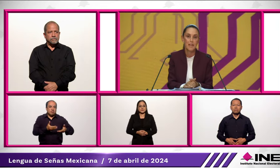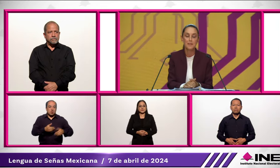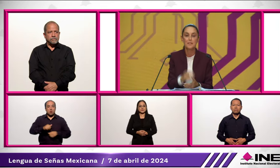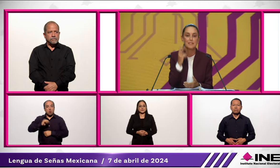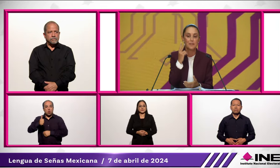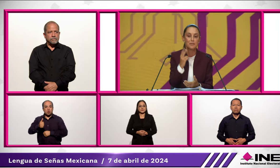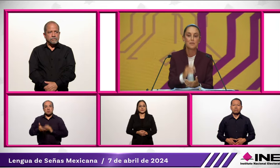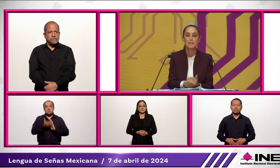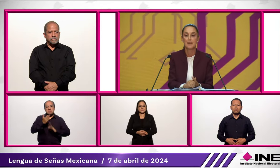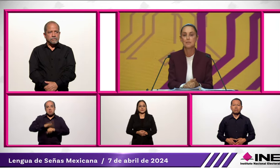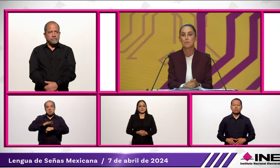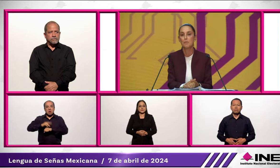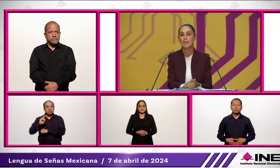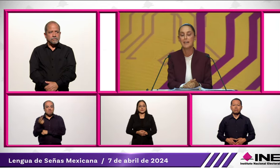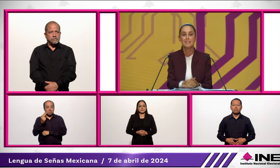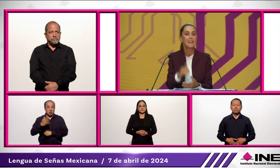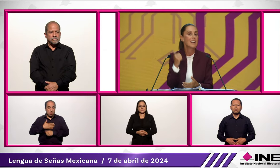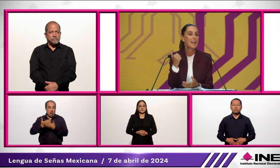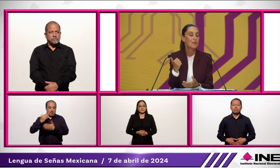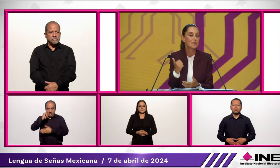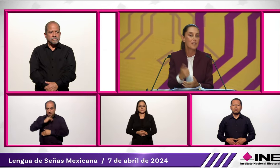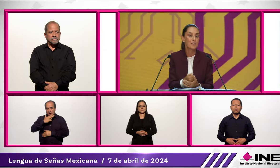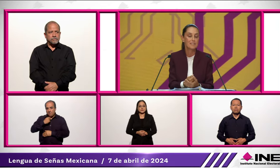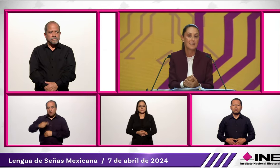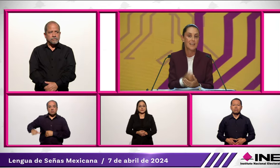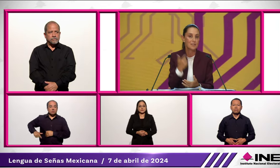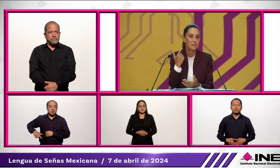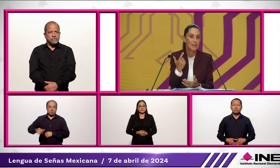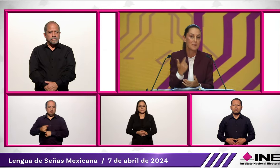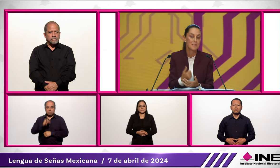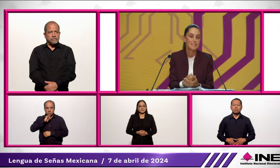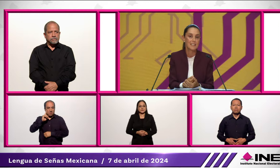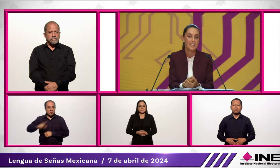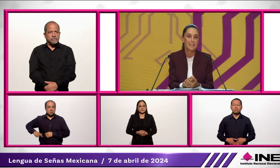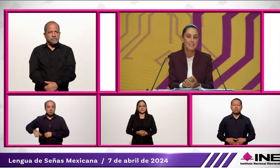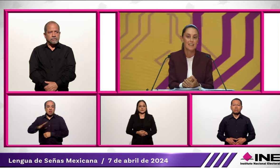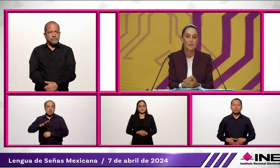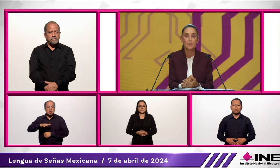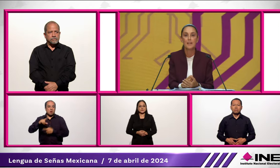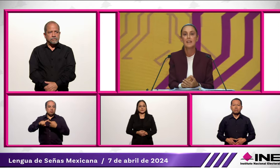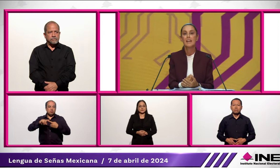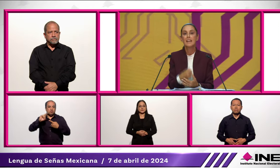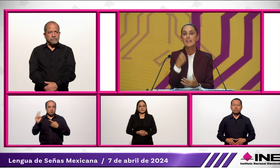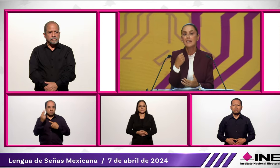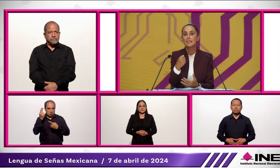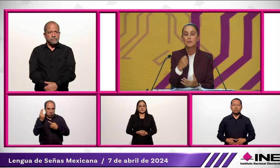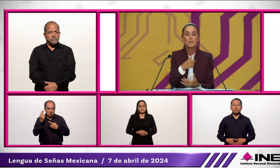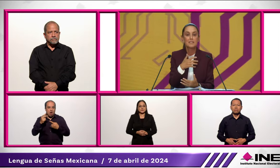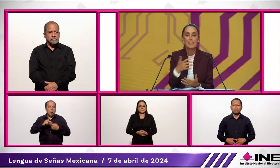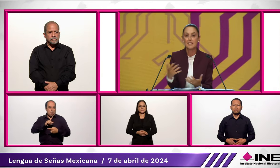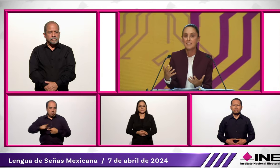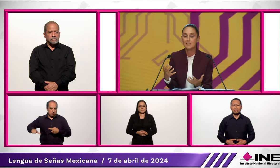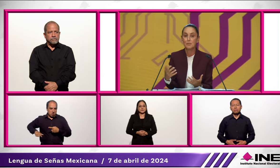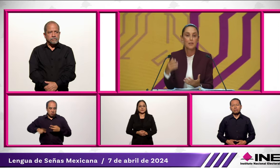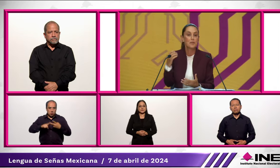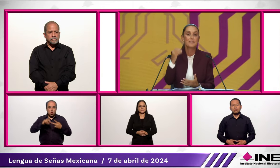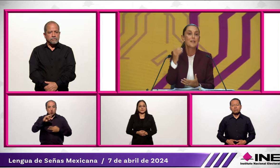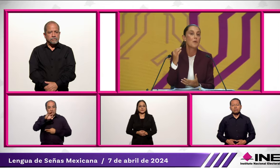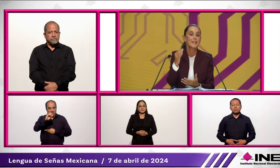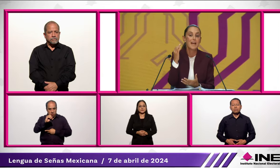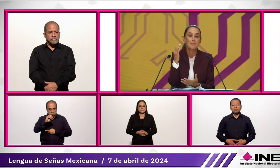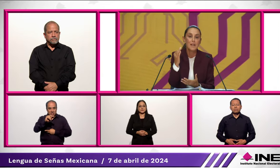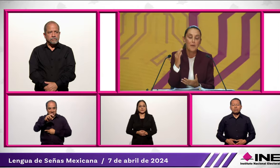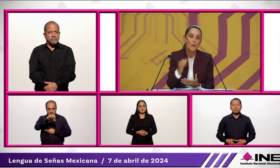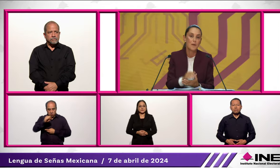jefa de gobierno hice 2 universidades públicas, la Rosario Castellanos y la Universidad de la Salud, y con excelentes resultados.